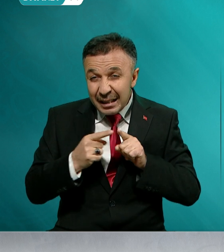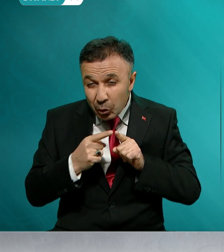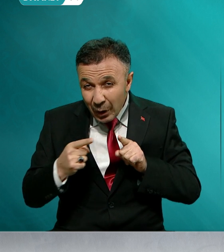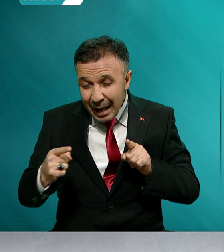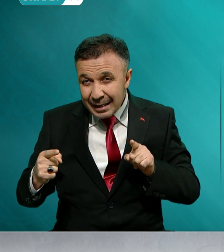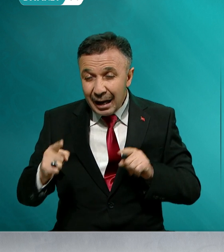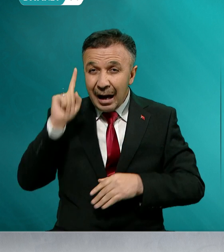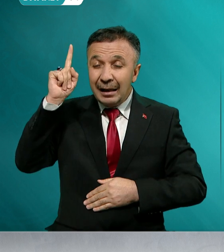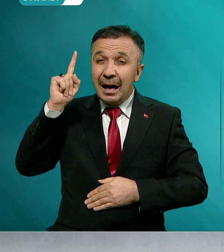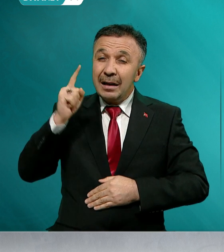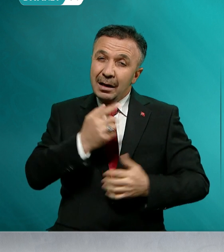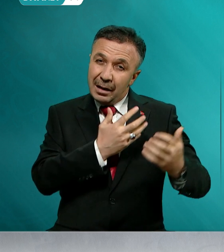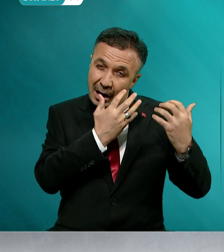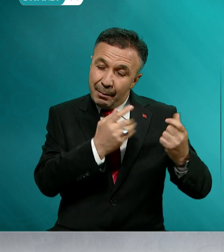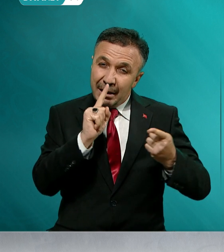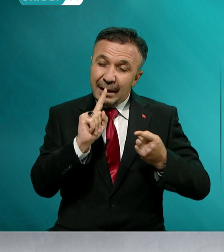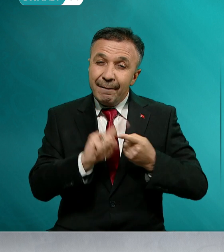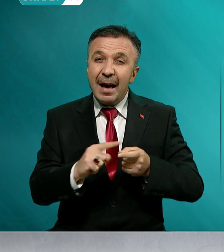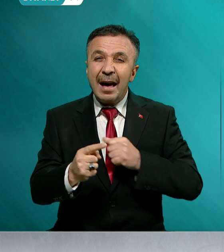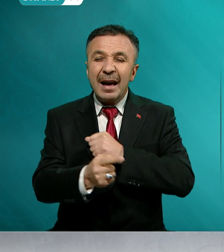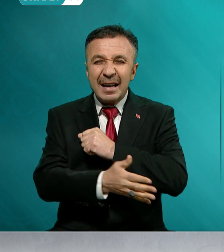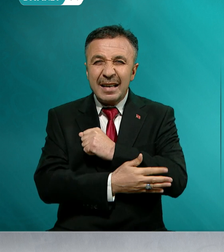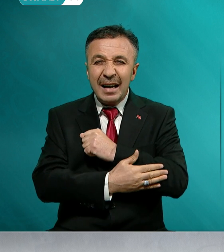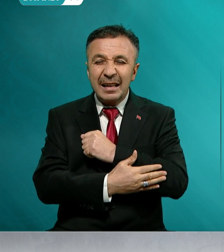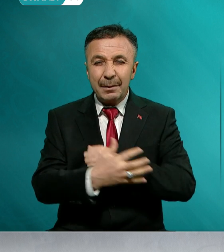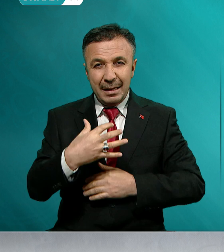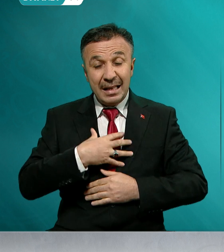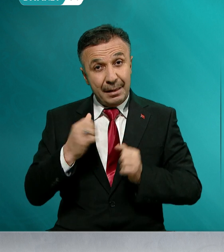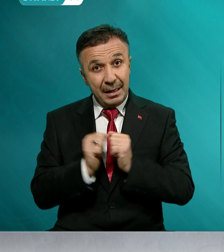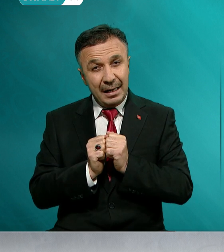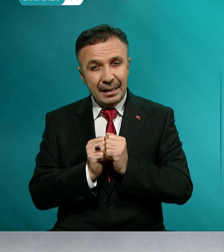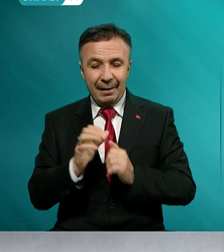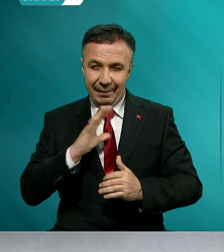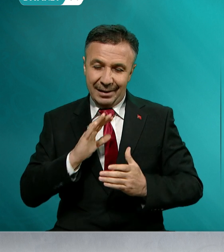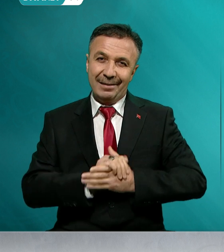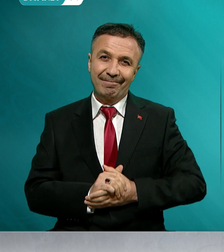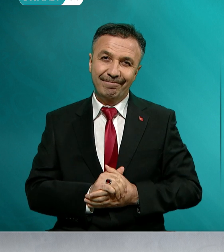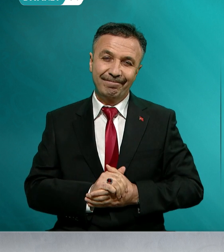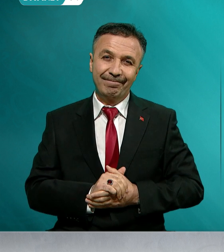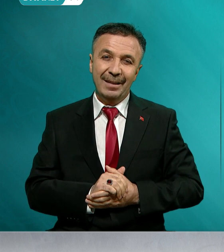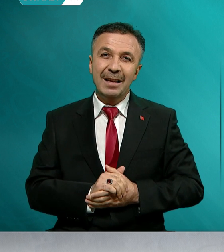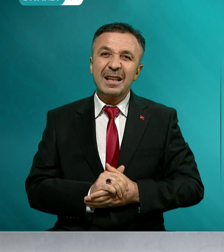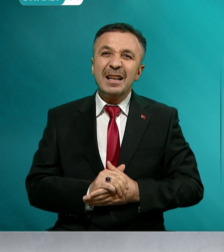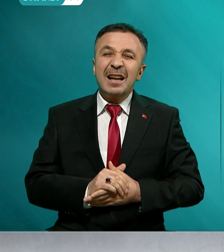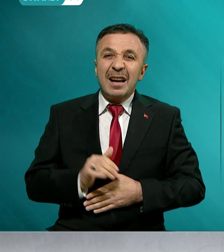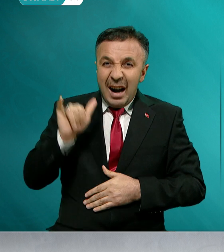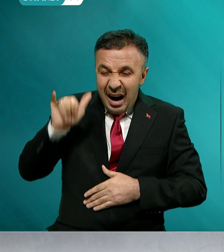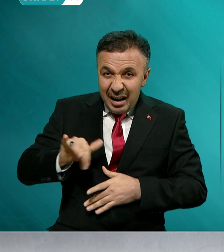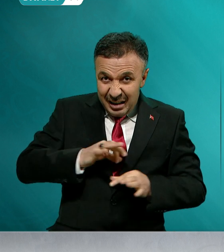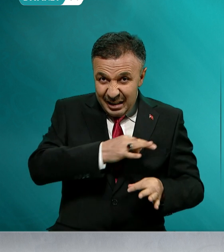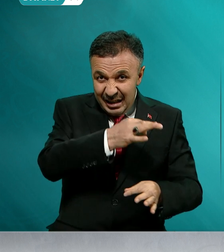Allah'ın rahmeti ve yardımı kendisiyle birliktedir Hakkı tutup